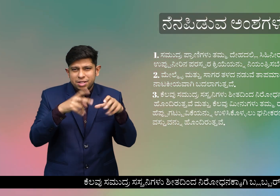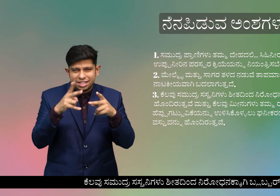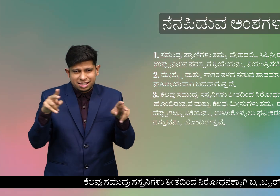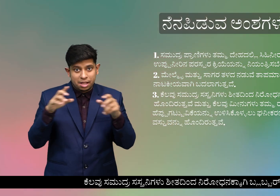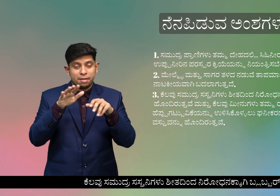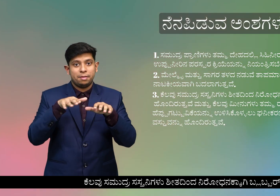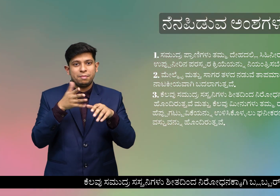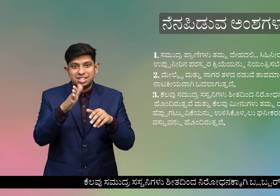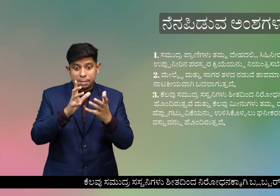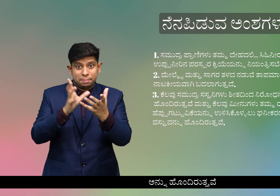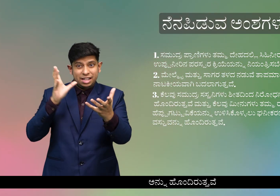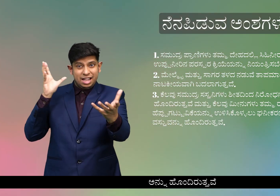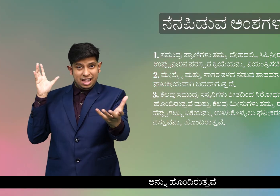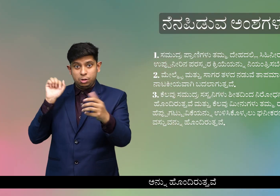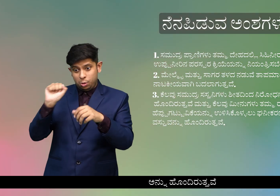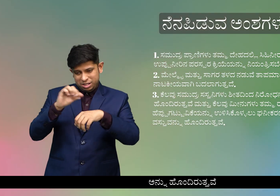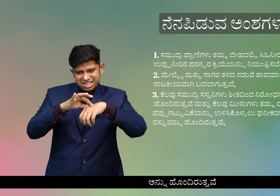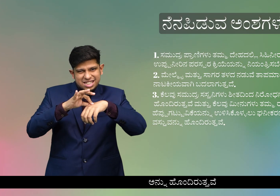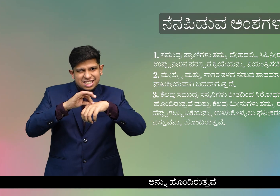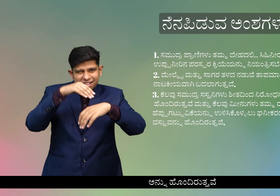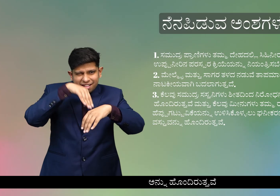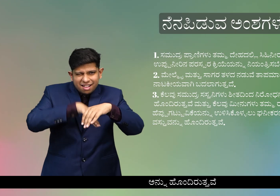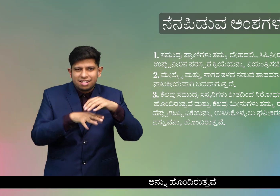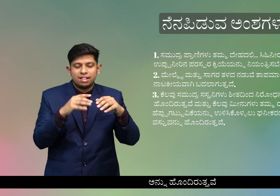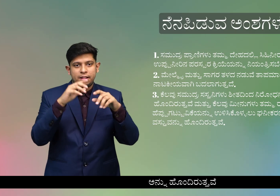ಶೀತದಿಂದ ನಿರೋಧಕಕ್ಕಾಗಿ ಬ್ಲಬ್ಬರ್ ಅನ್ನ ಹೊಂದಿರುತ್ತೆ.